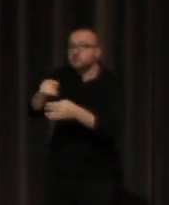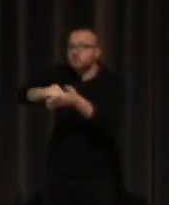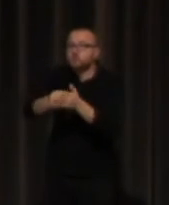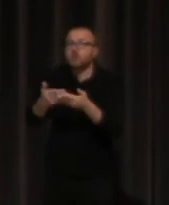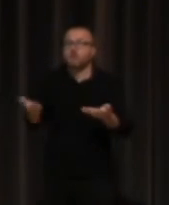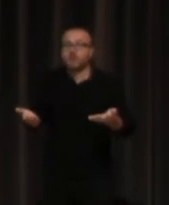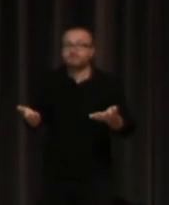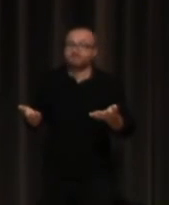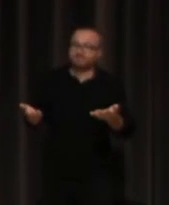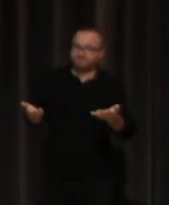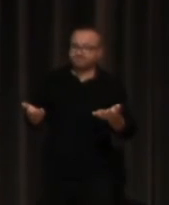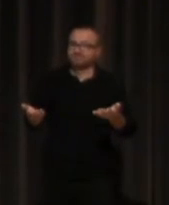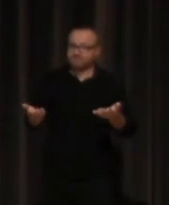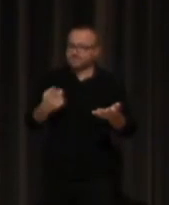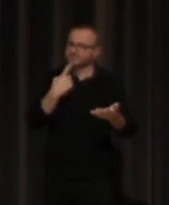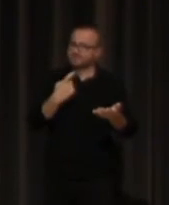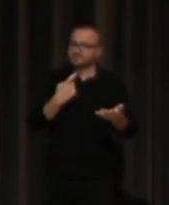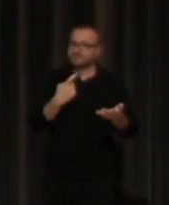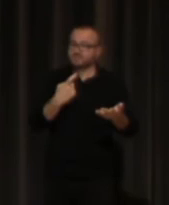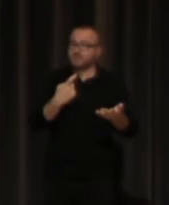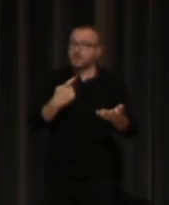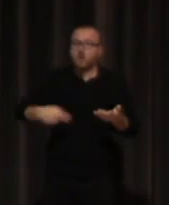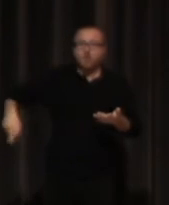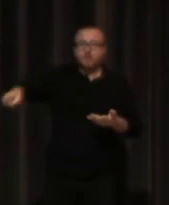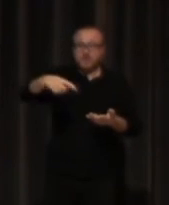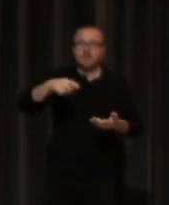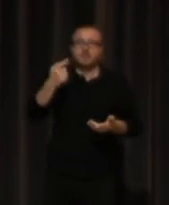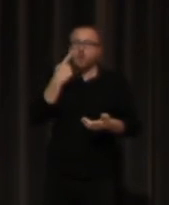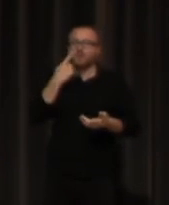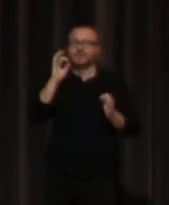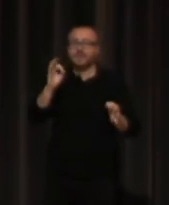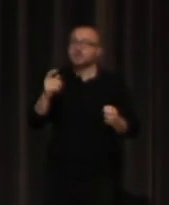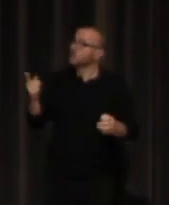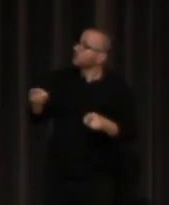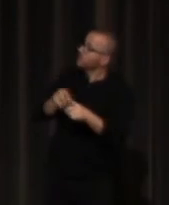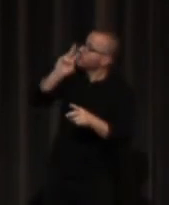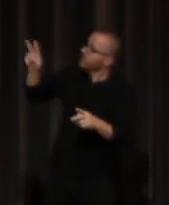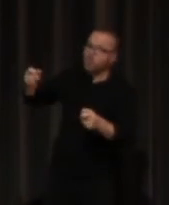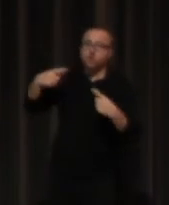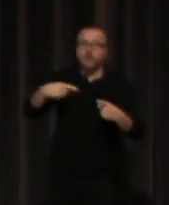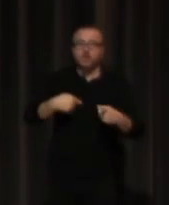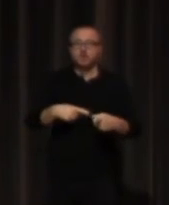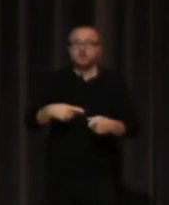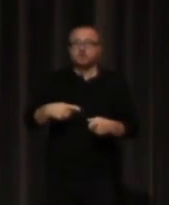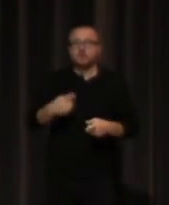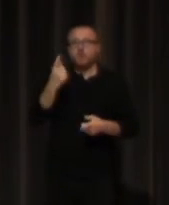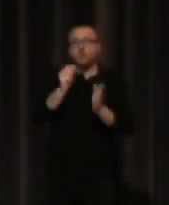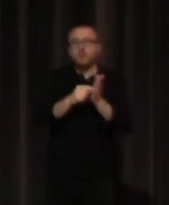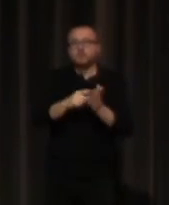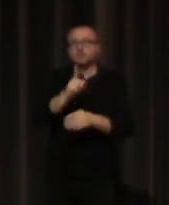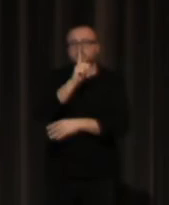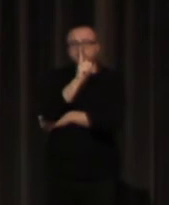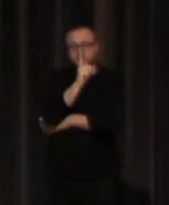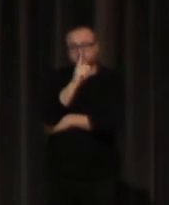aquest moment es produeix allò que tots coneixeu com un moment de silenci intens, d'aturar-se en el temps, de